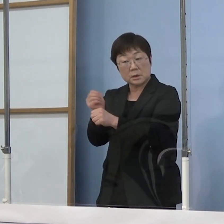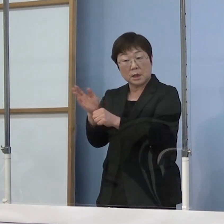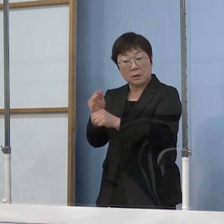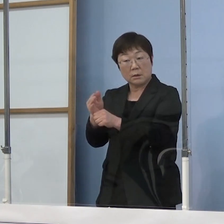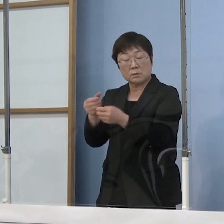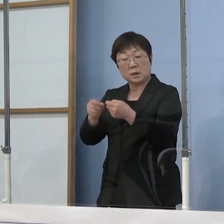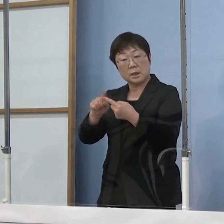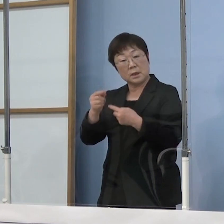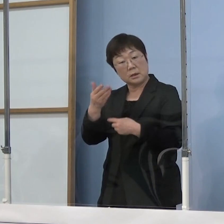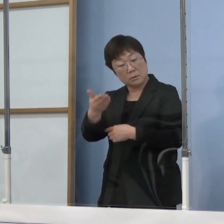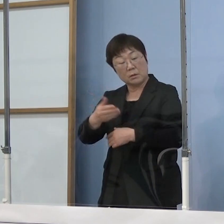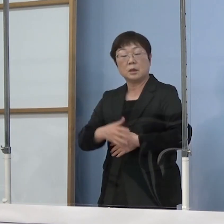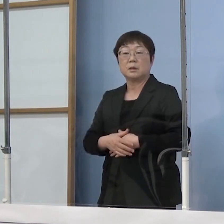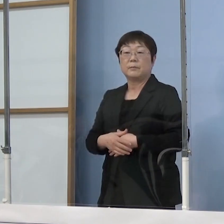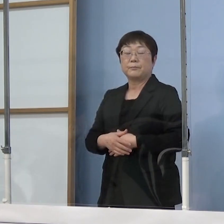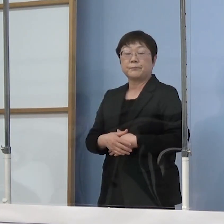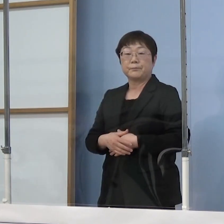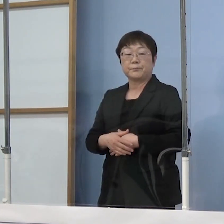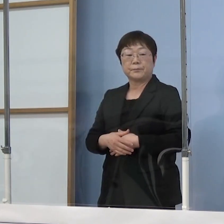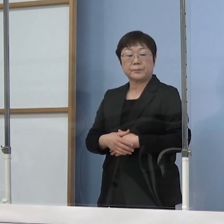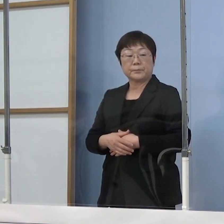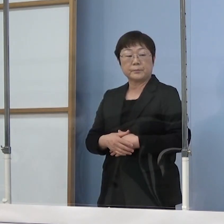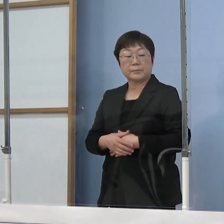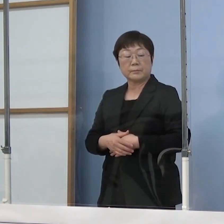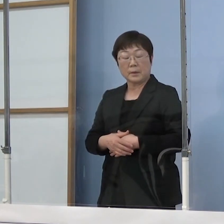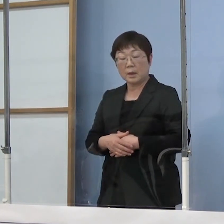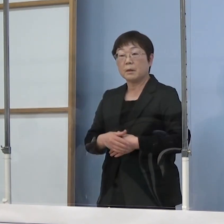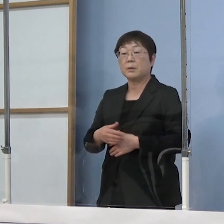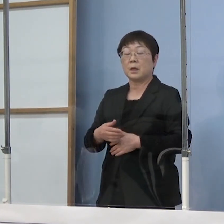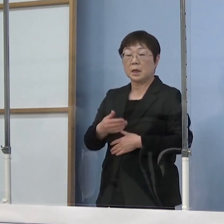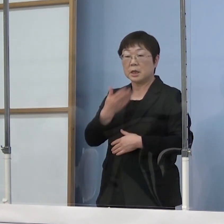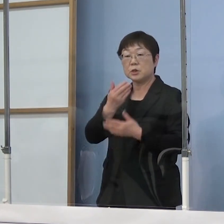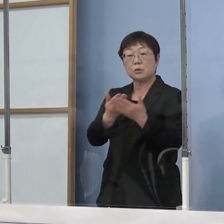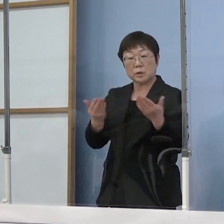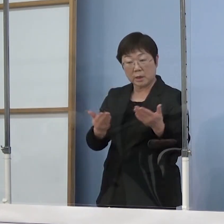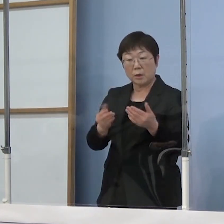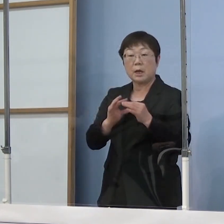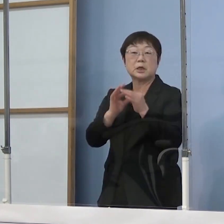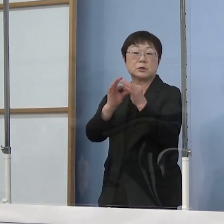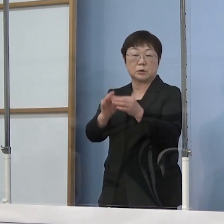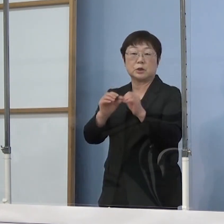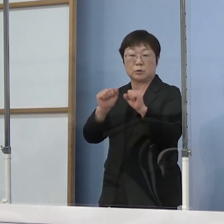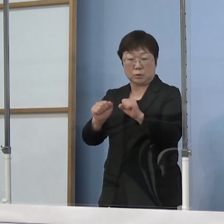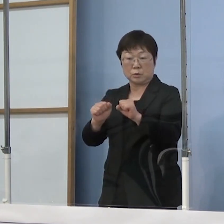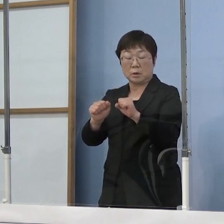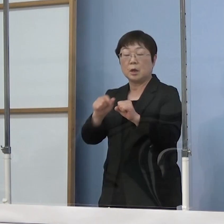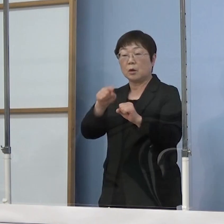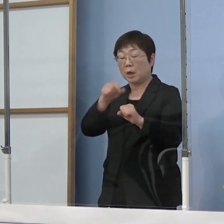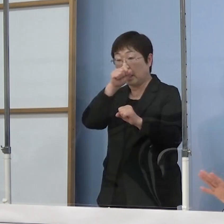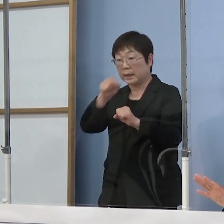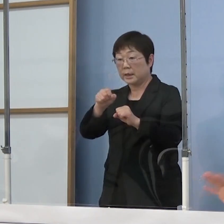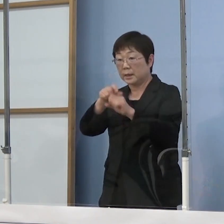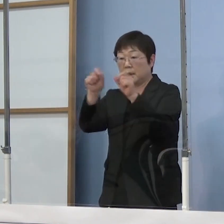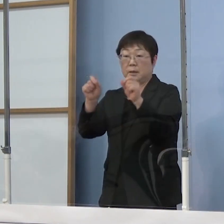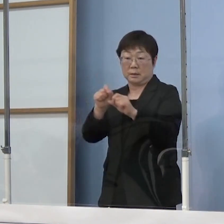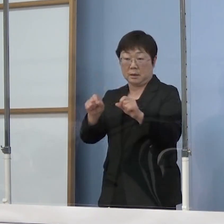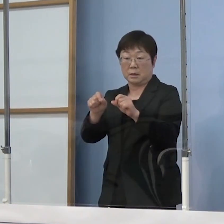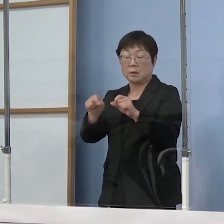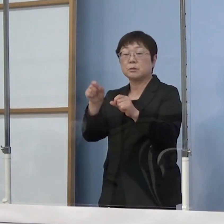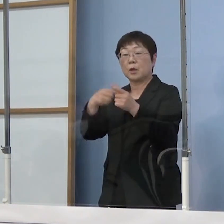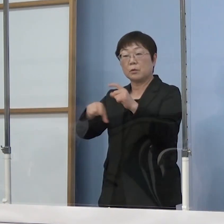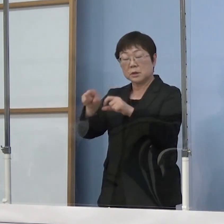れから、 そうですね、飲食はもう引き続きやっていきますけど、まあ、これで一つの成功事例としてそれをより広げていこ